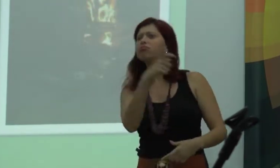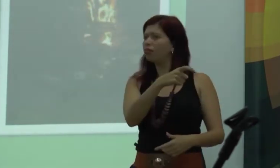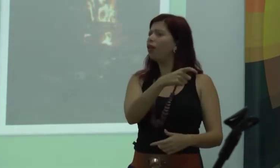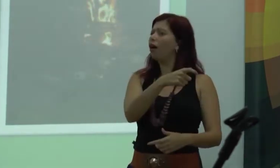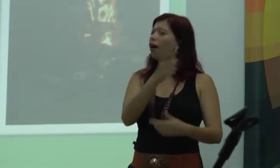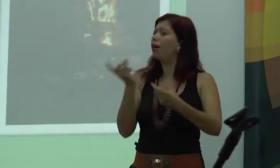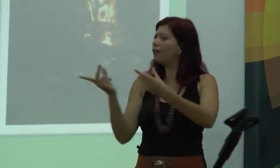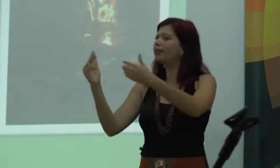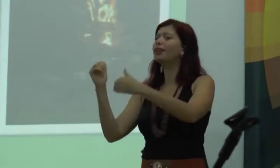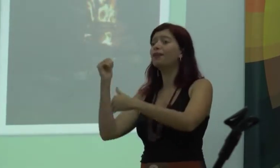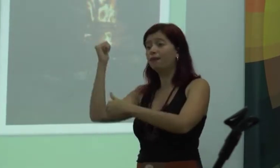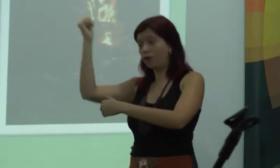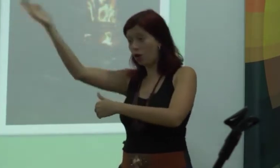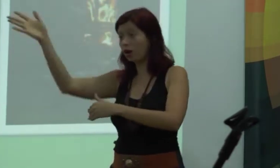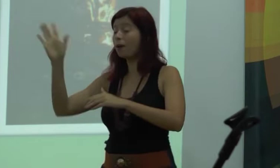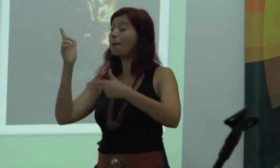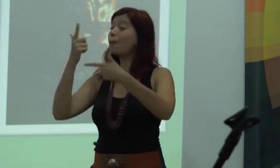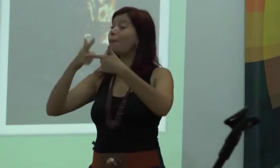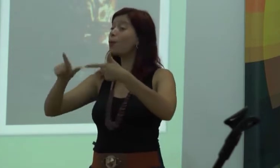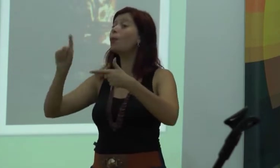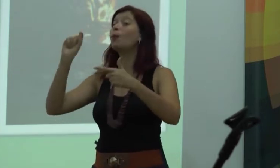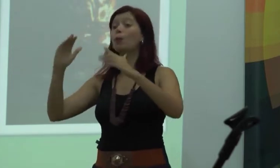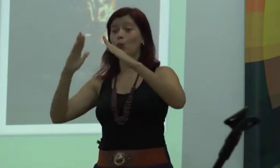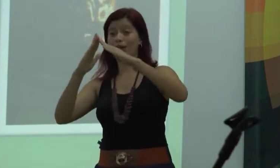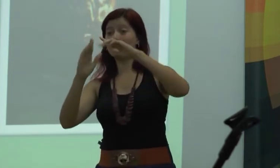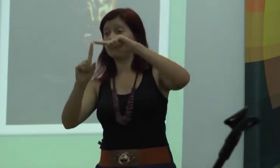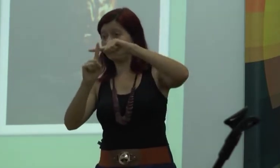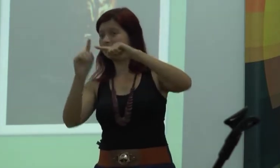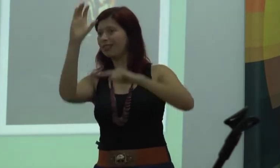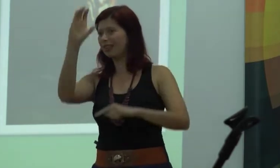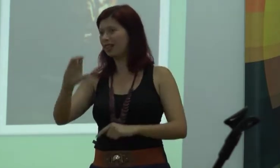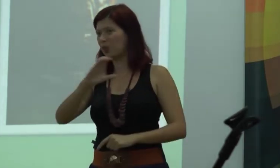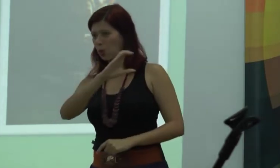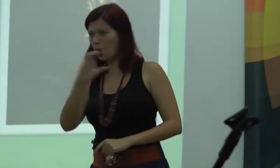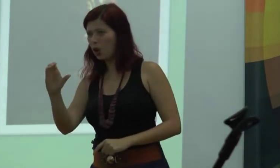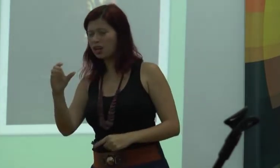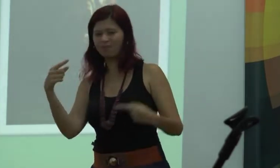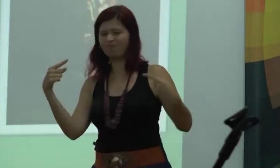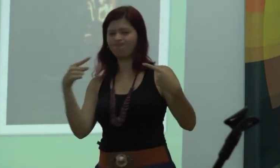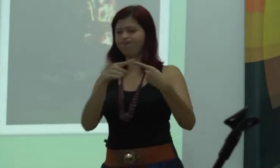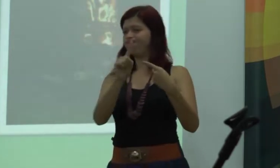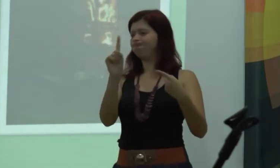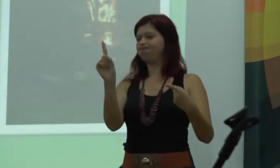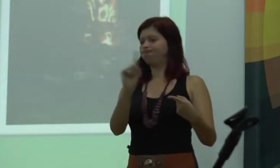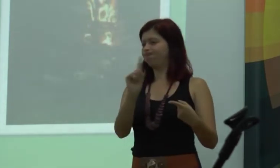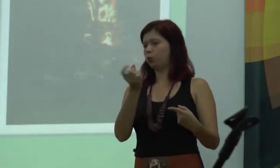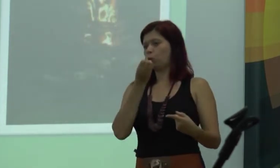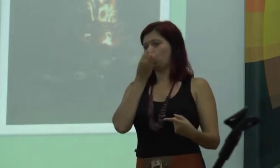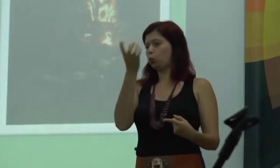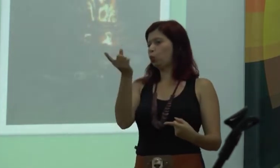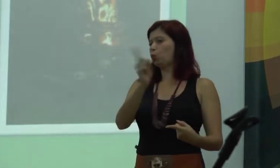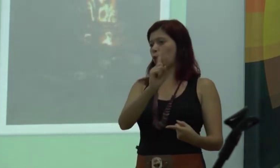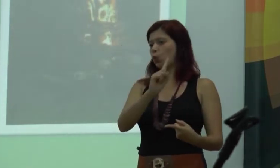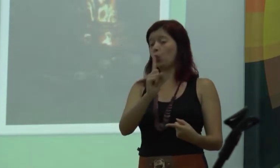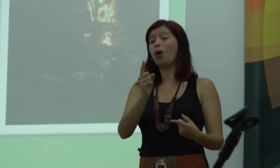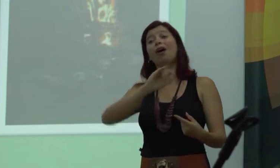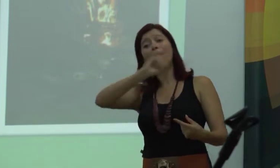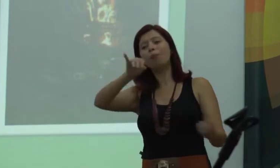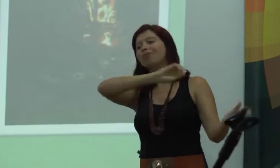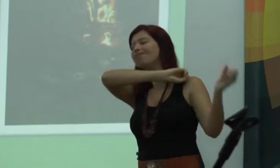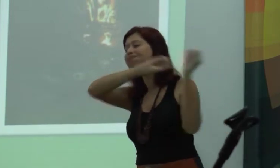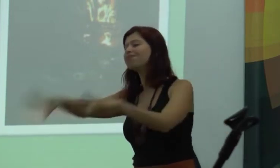outros países, né, outros países inclusive tiveram interesse em conhecer, mas a Igreja Católica não concordava com